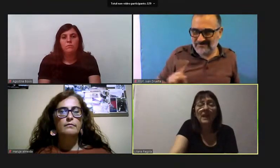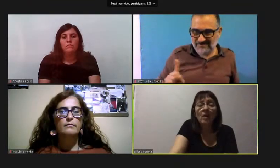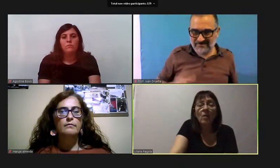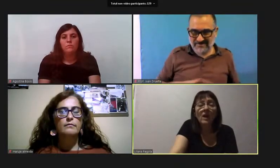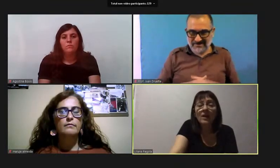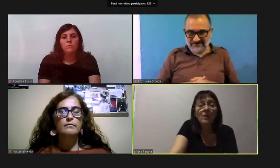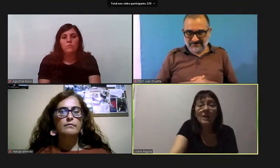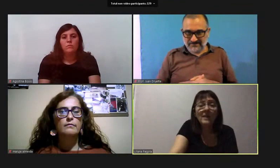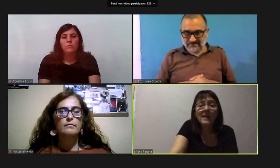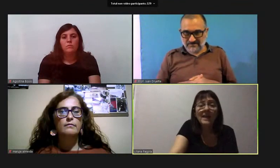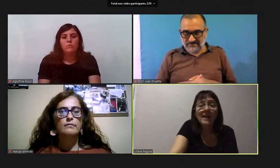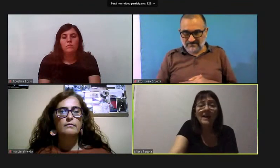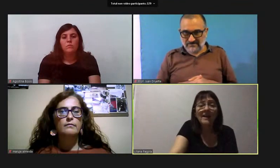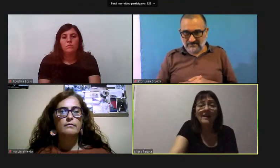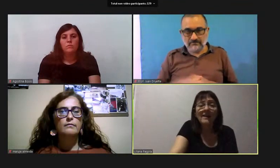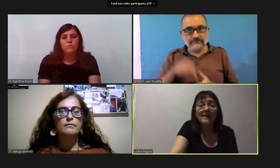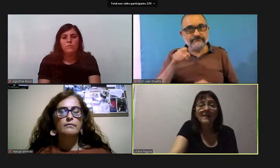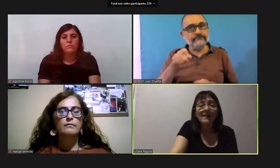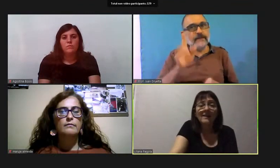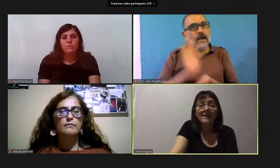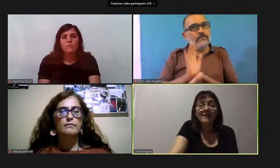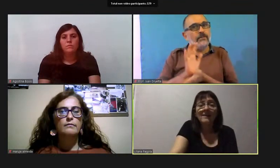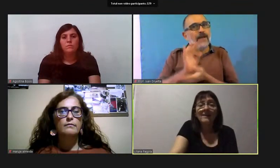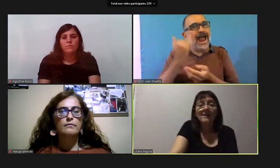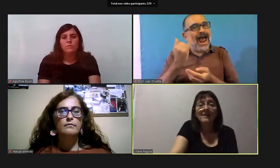primera lengua, no es la mía.